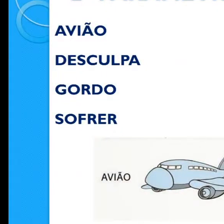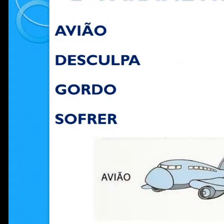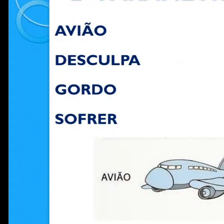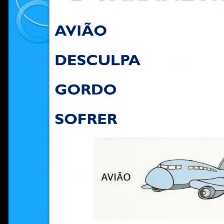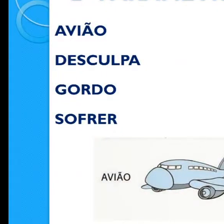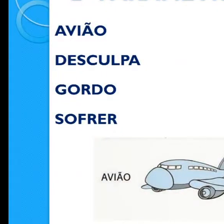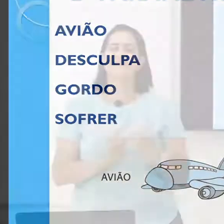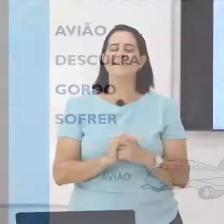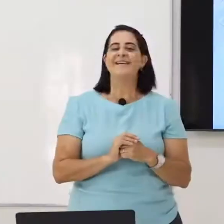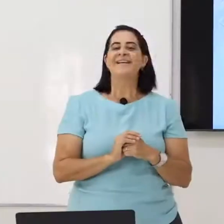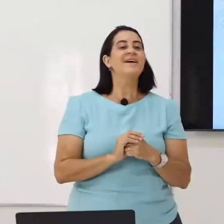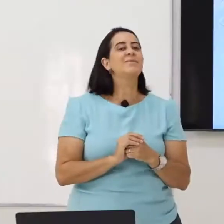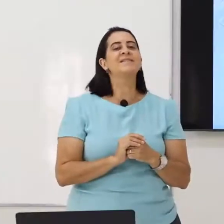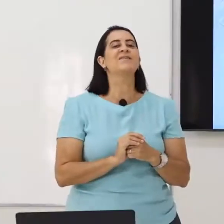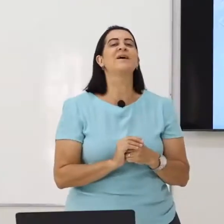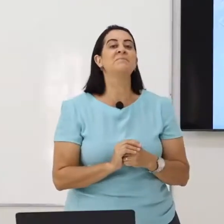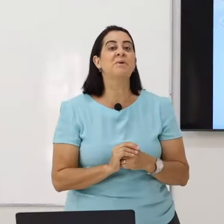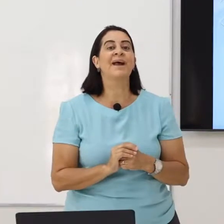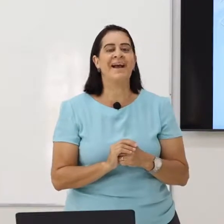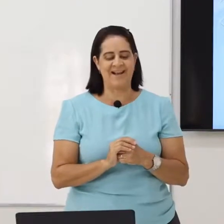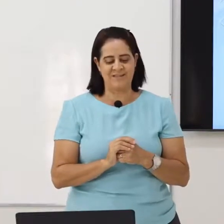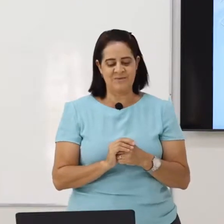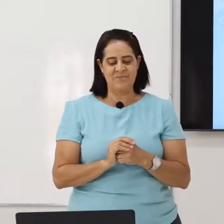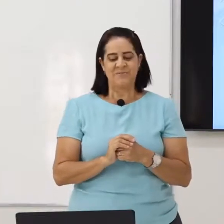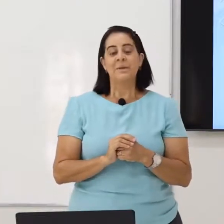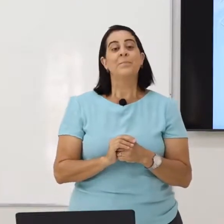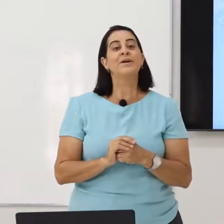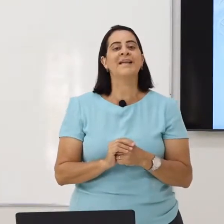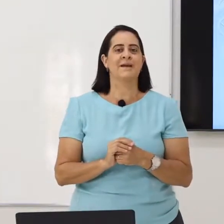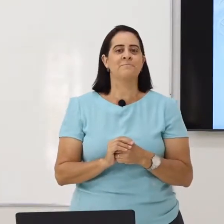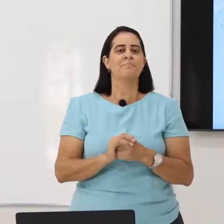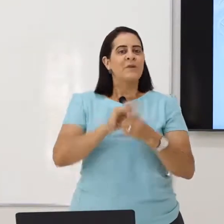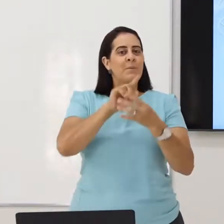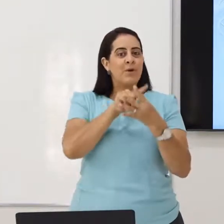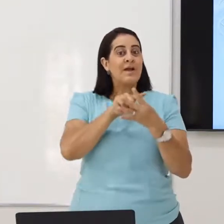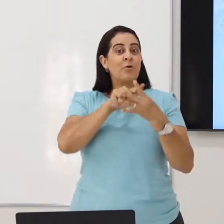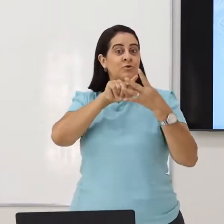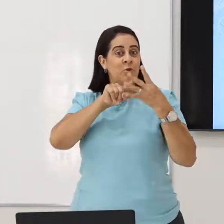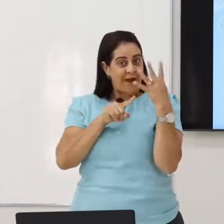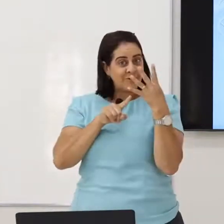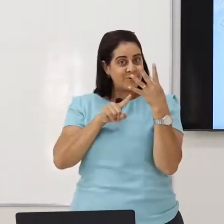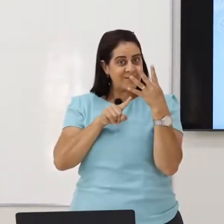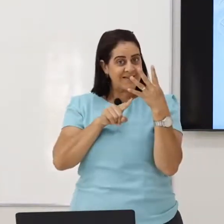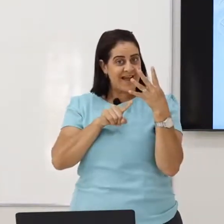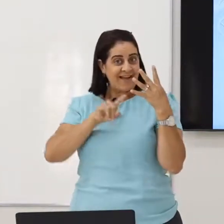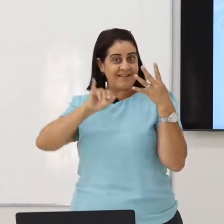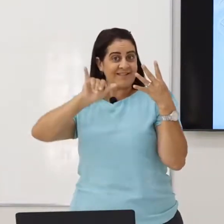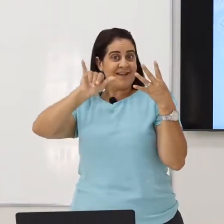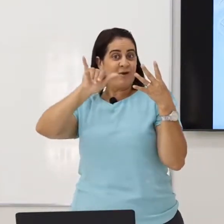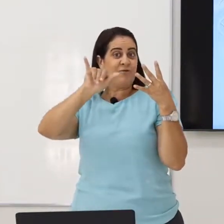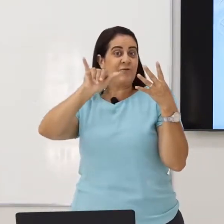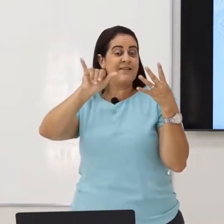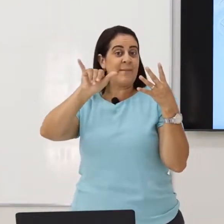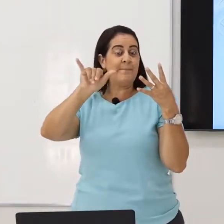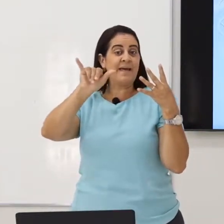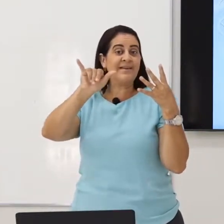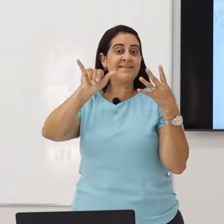4 sinais não estão aí por acaso. Por quê? Porque os 4 sinais eu vou usar apenas a